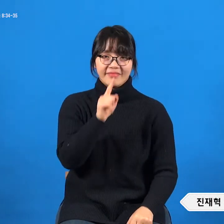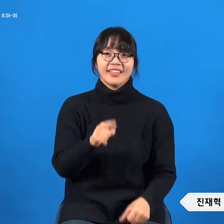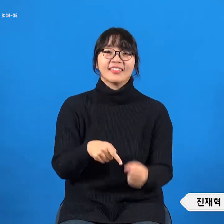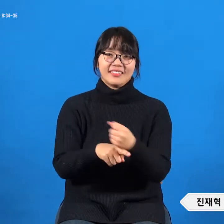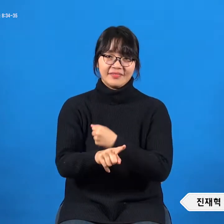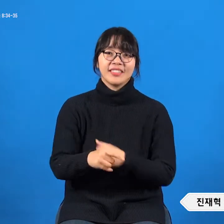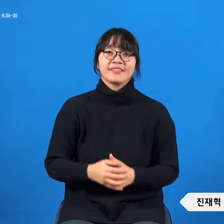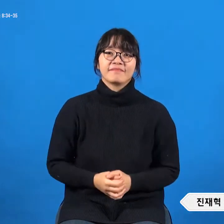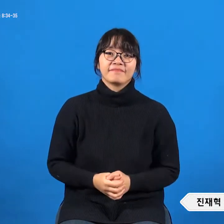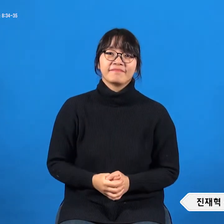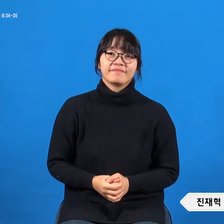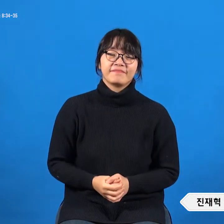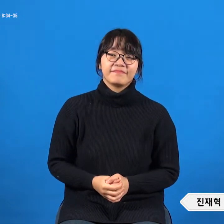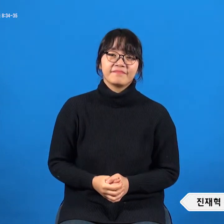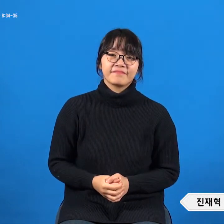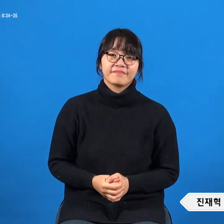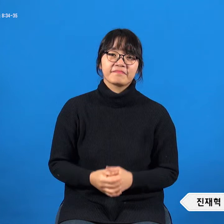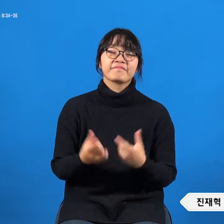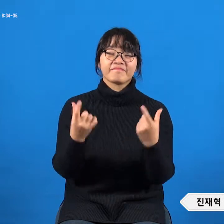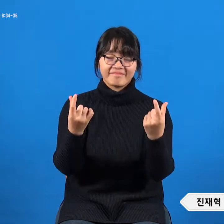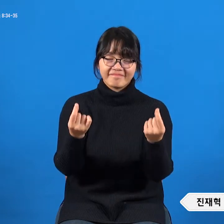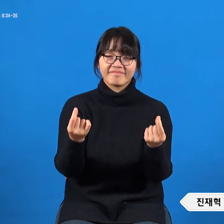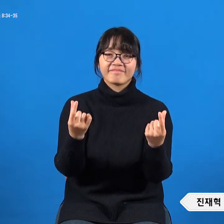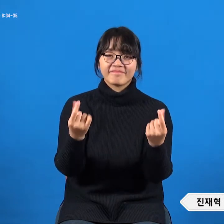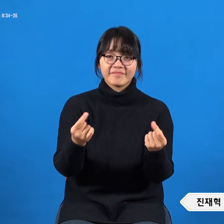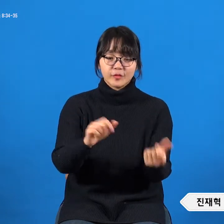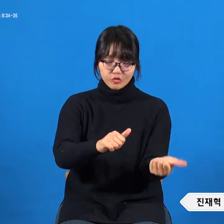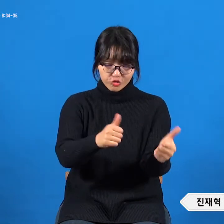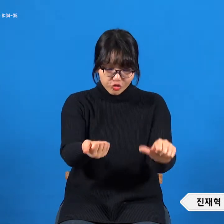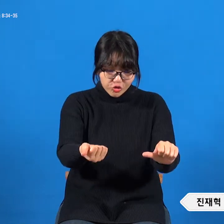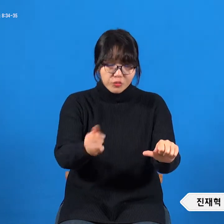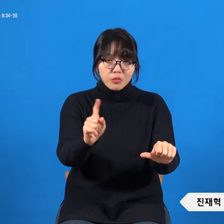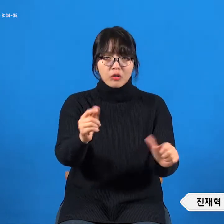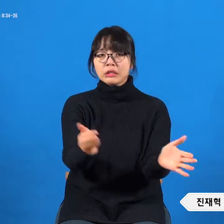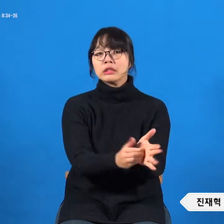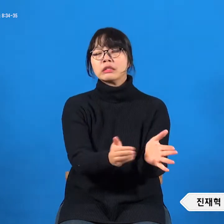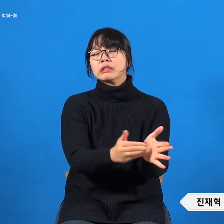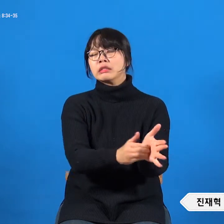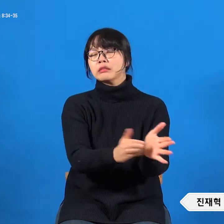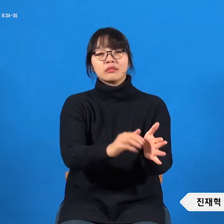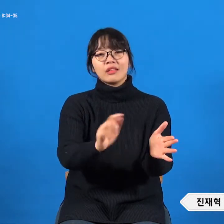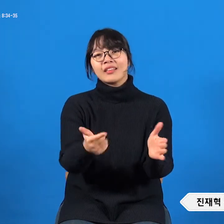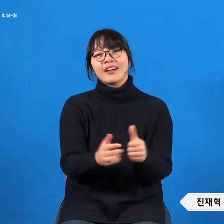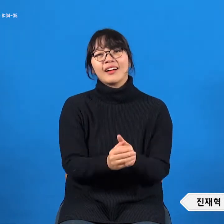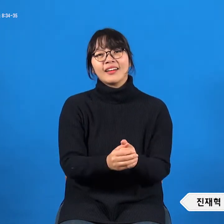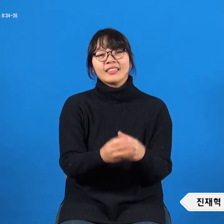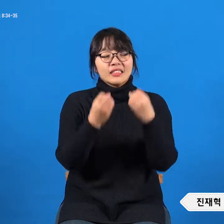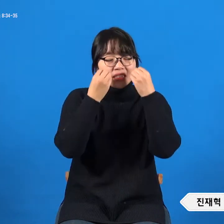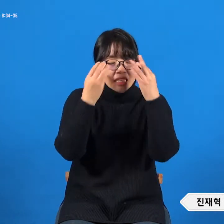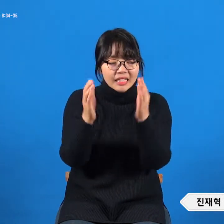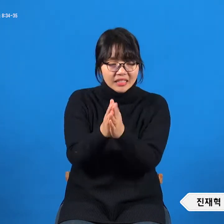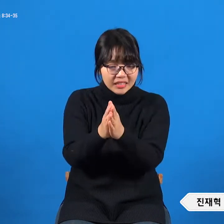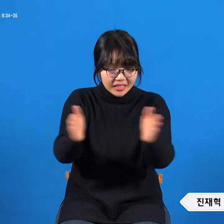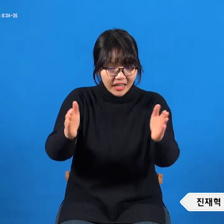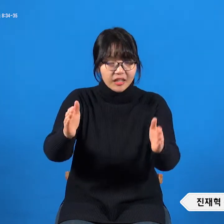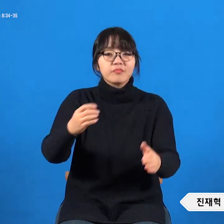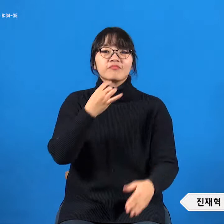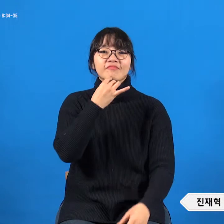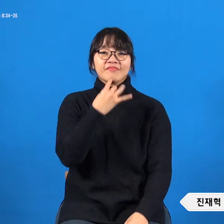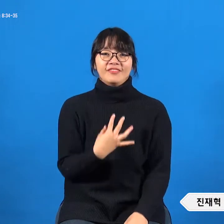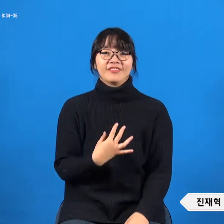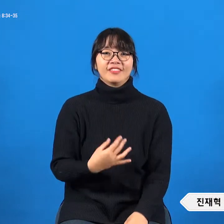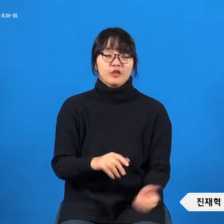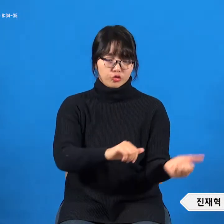역설하고 있음을 봅니다. 그렇습니다. 죽음은 끝이 아닙니다. 죽음은 새로운 시작입니다.